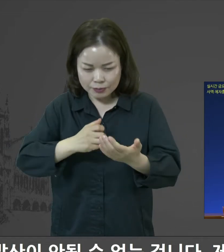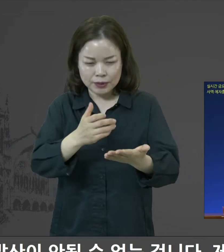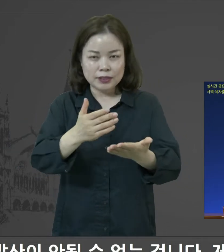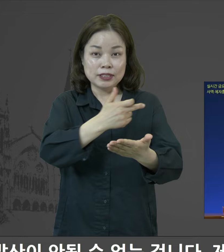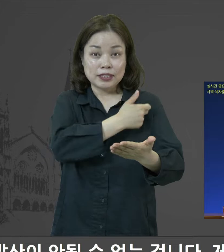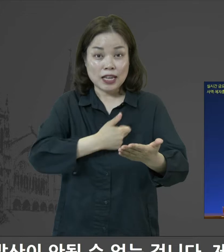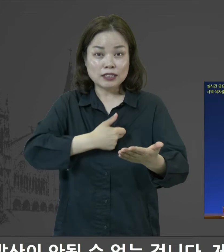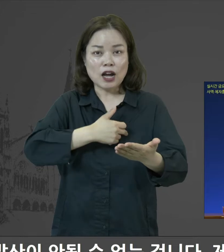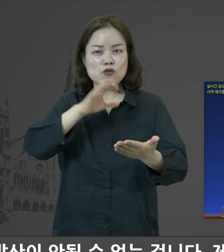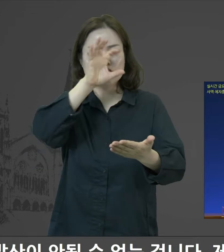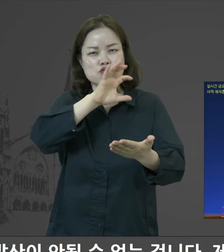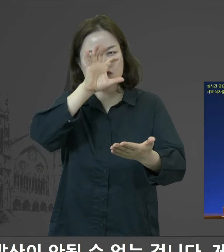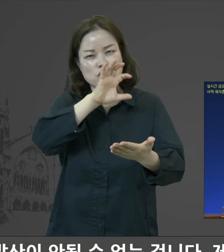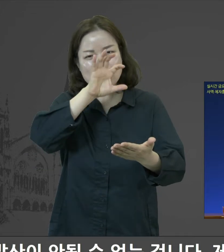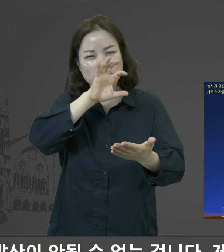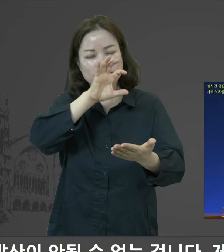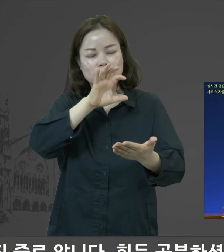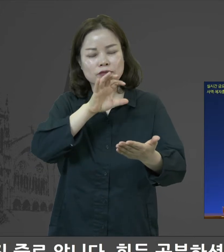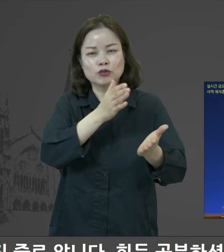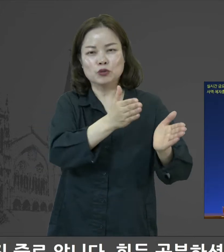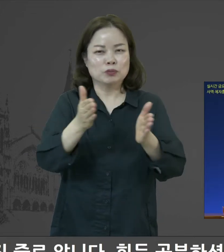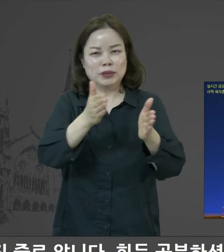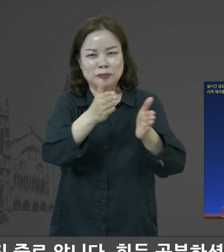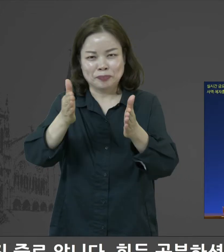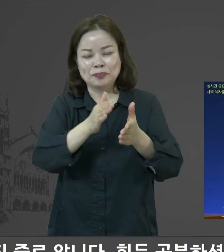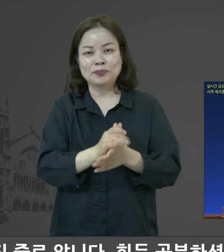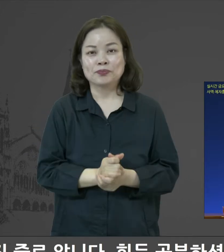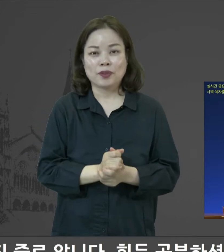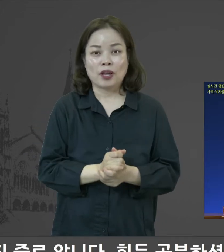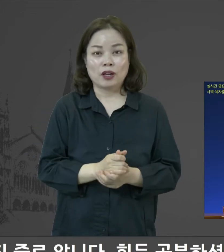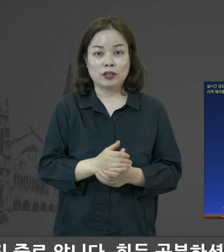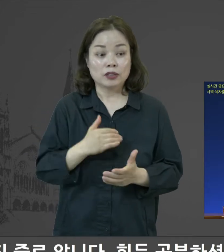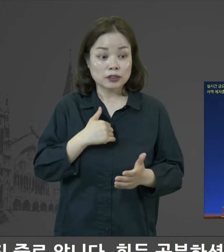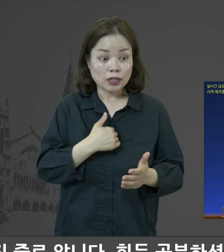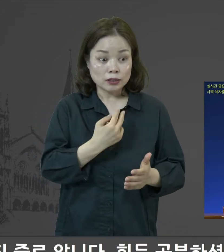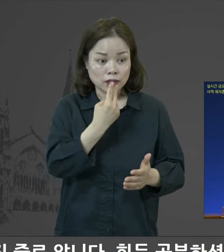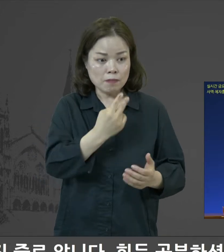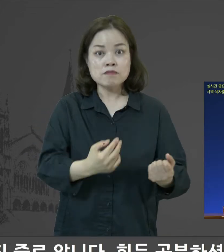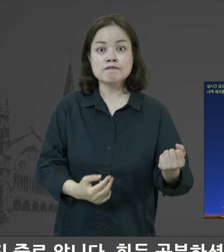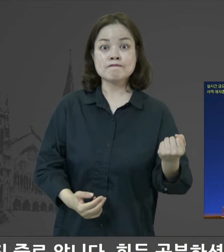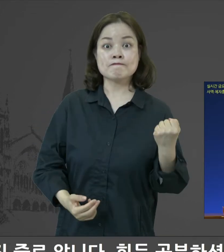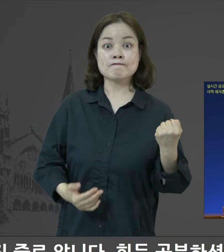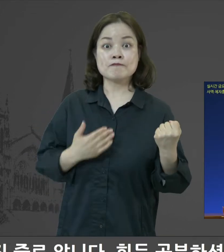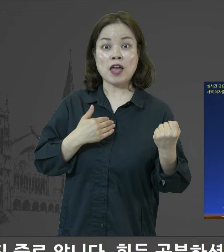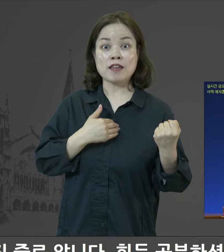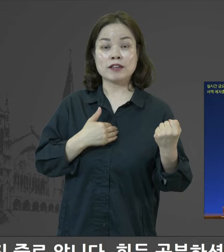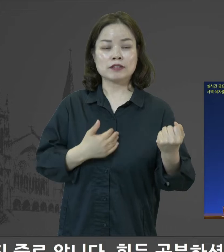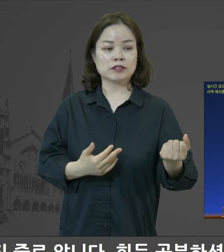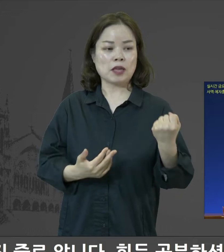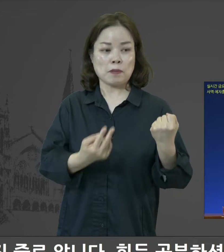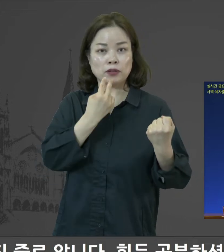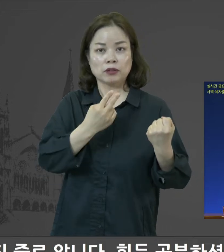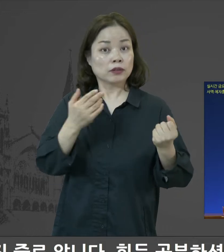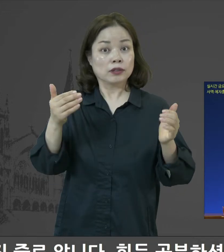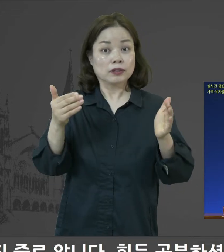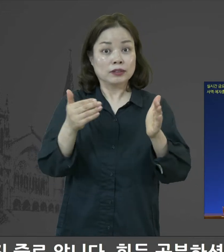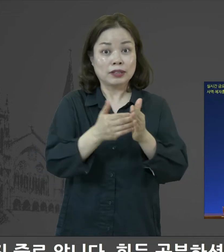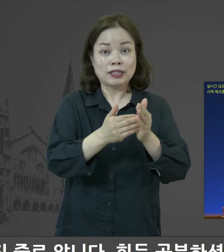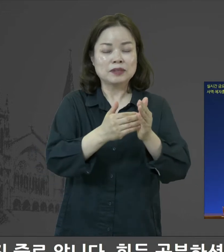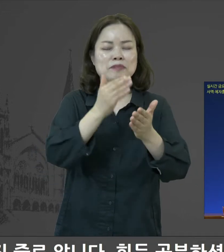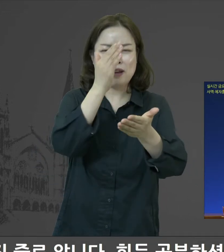다술 겁니다. 절대 다술 겁니다. 그런데 그걸로 인해서 내 안에 생명력이 생겼는데, 그 생명력이 거기서 끝나면 안